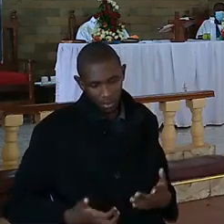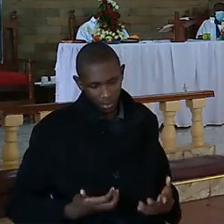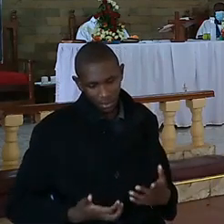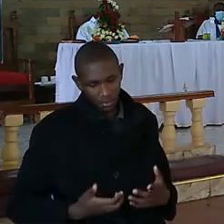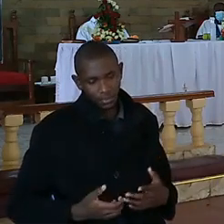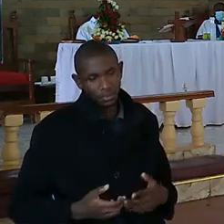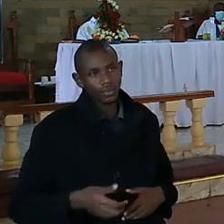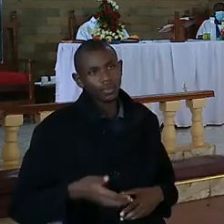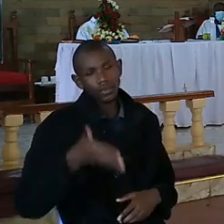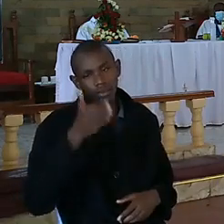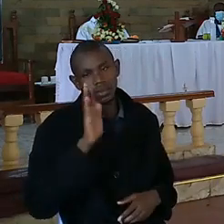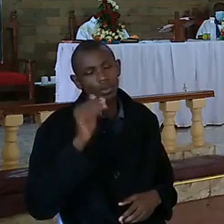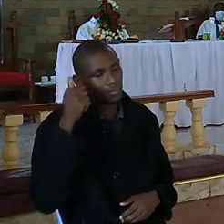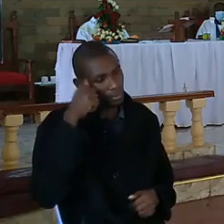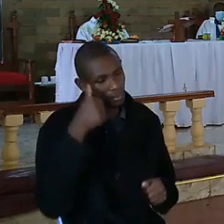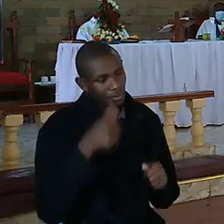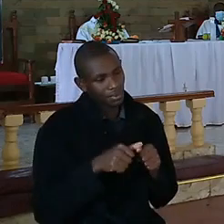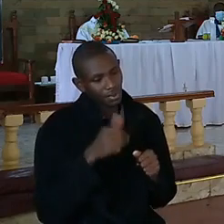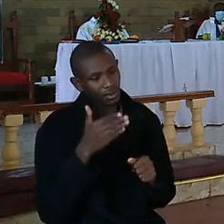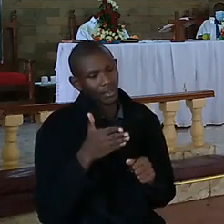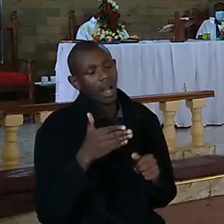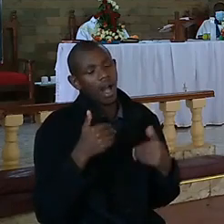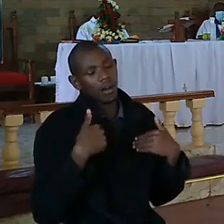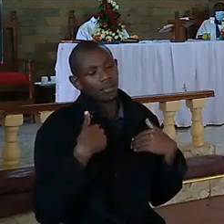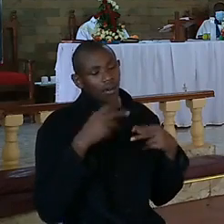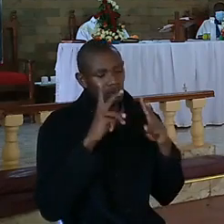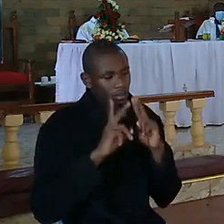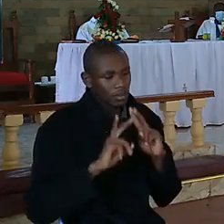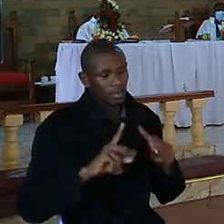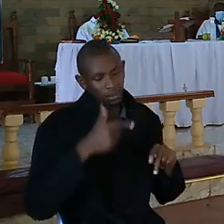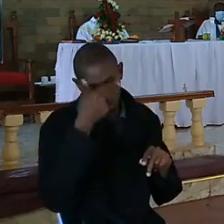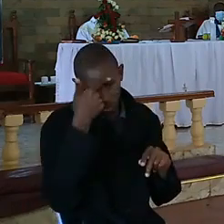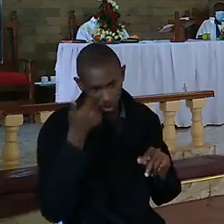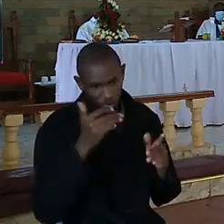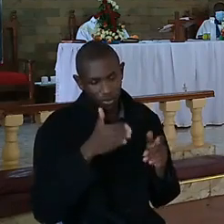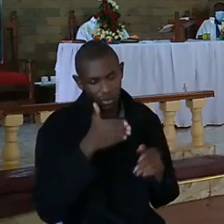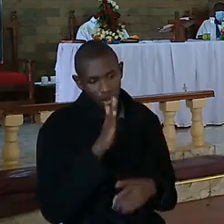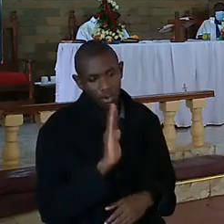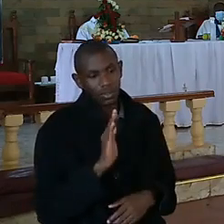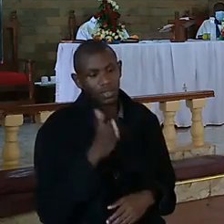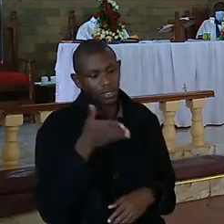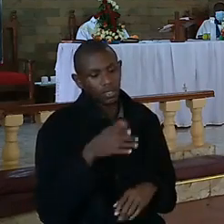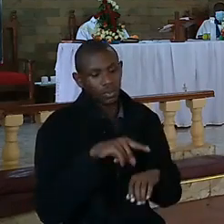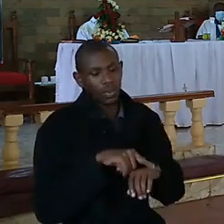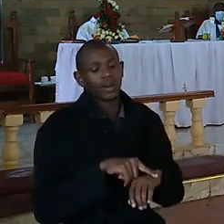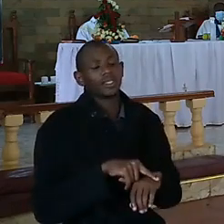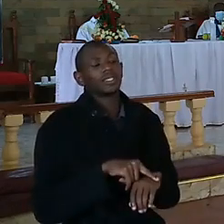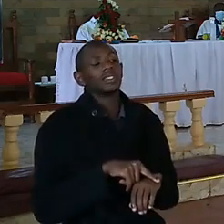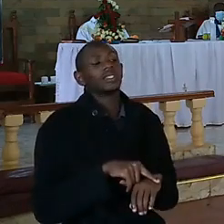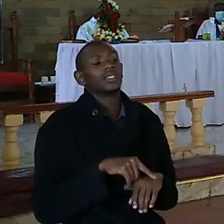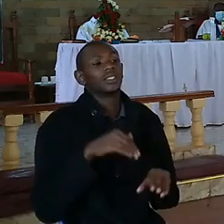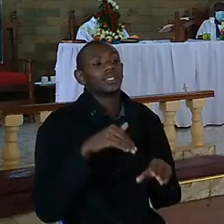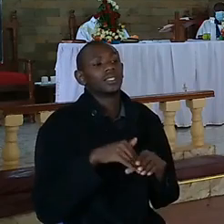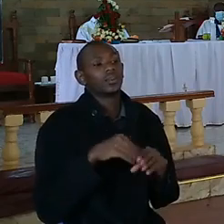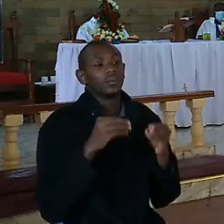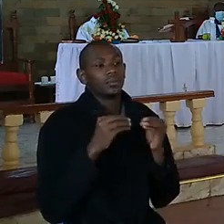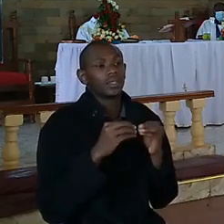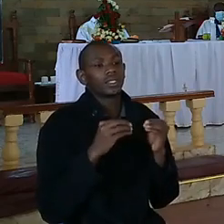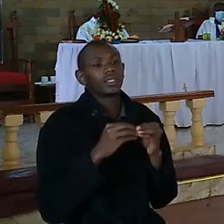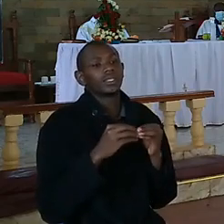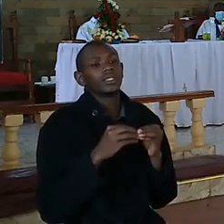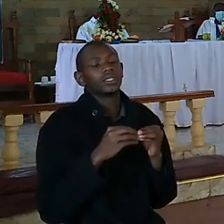agatwira maundu maya mari kuona ugia ina thayu ni tondu wakwa thi no turi theini wayo no turi cemania na